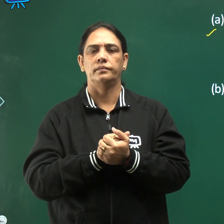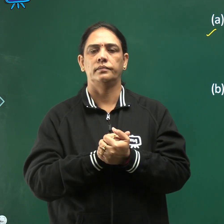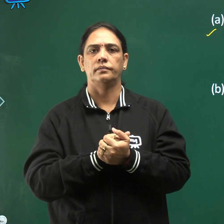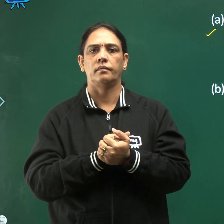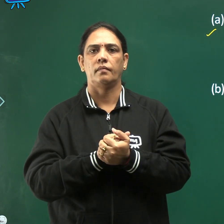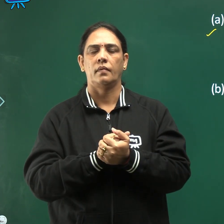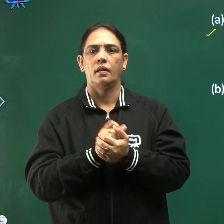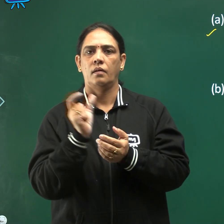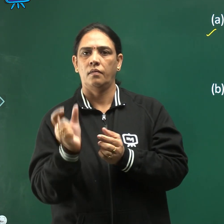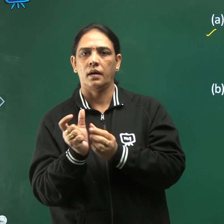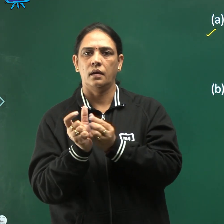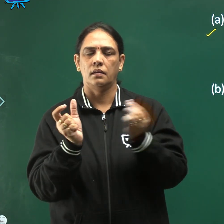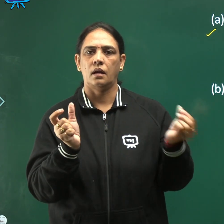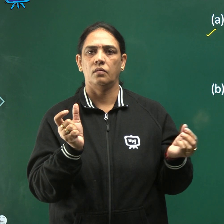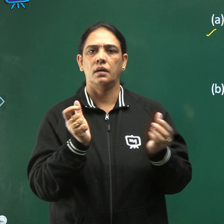वर्ग अंतरालों की